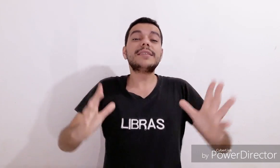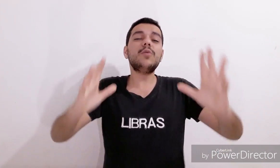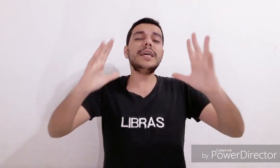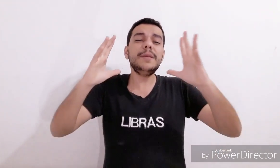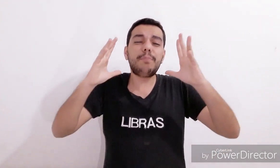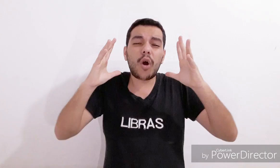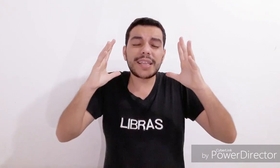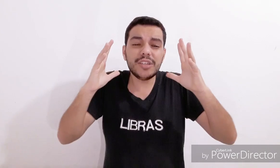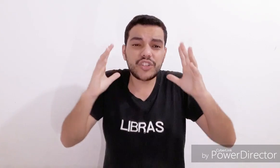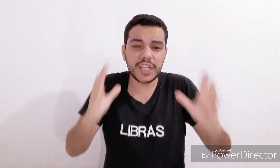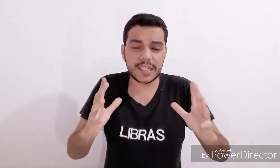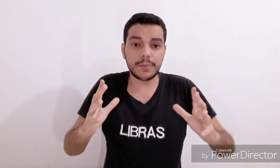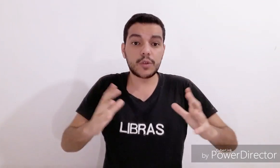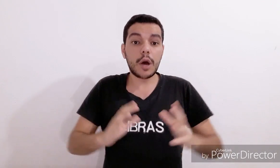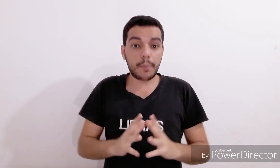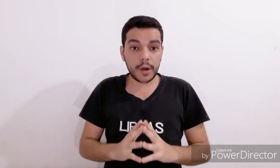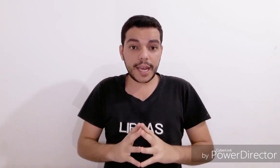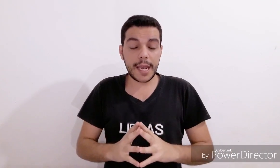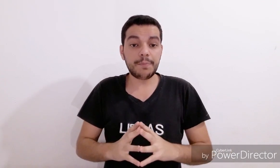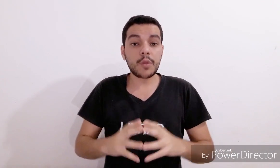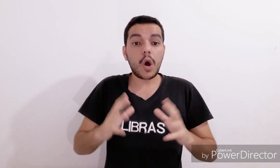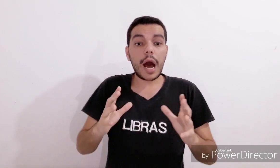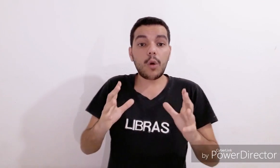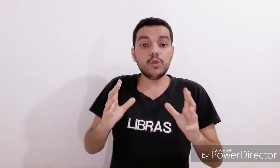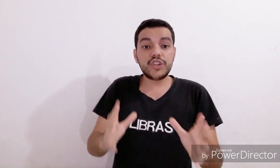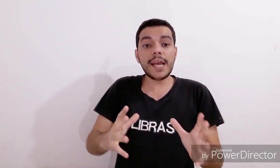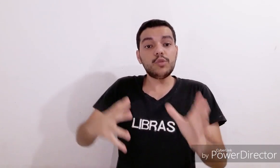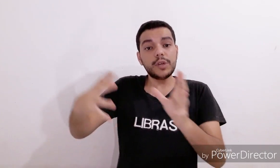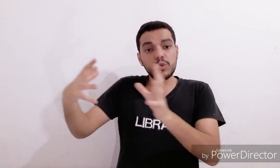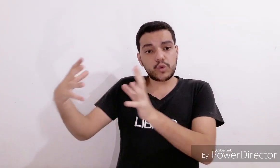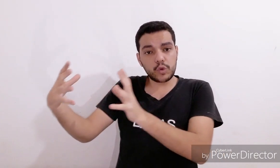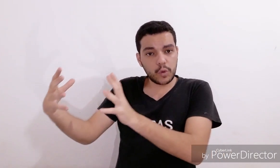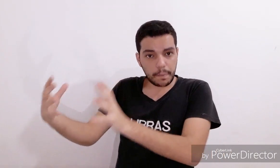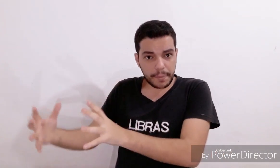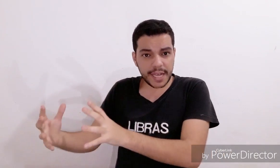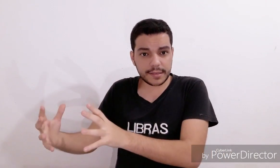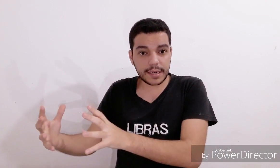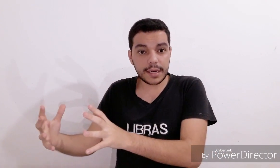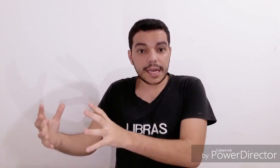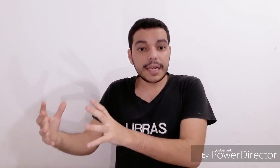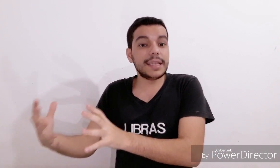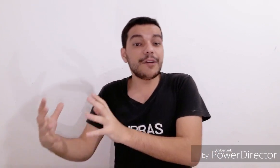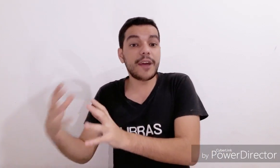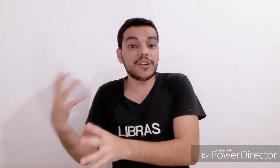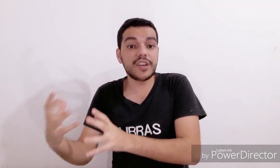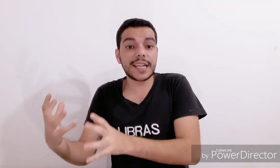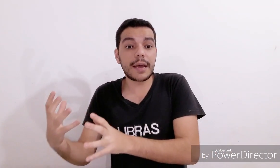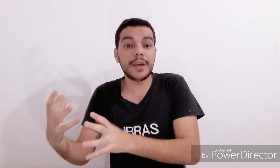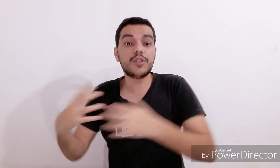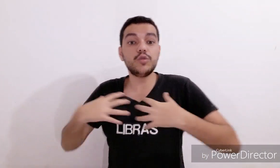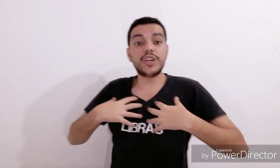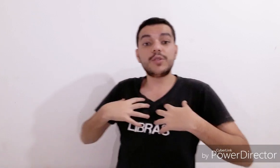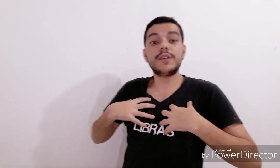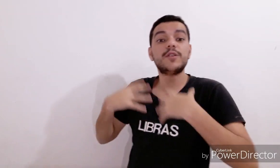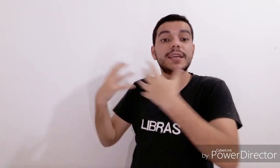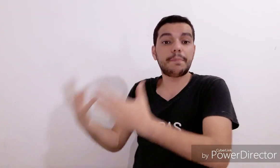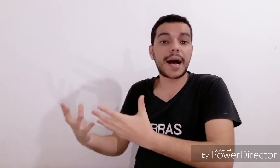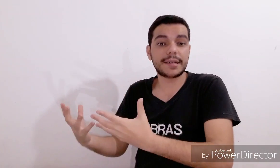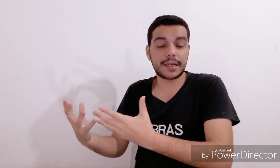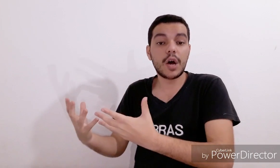são importantíssimos, porque o jeito que o surdo pensa interfere diretamente do jeito que você passa.